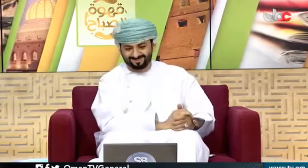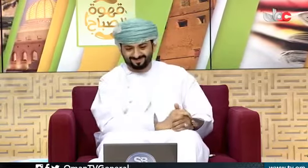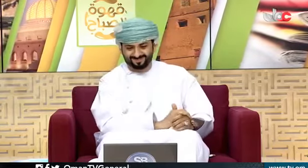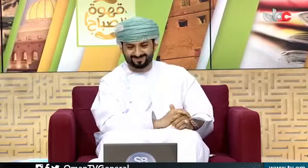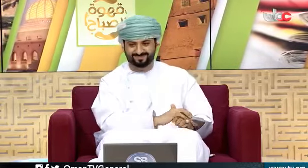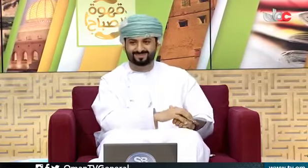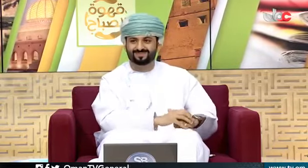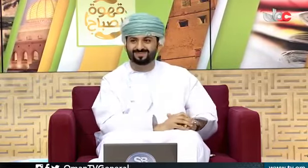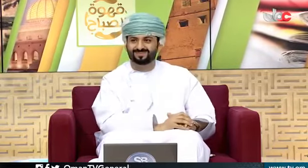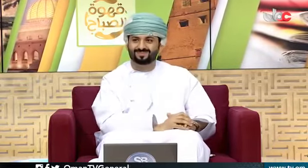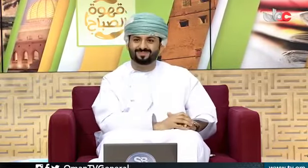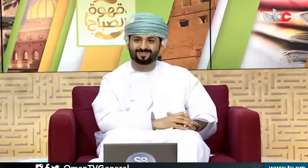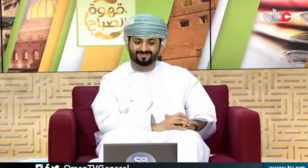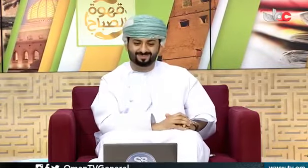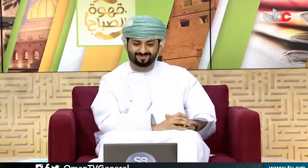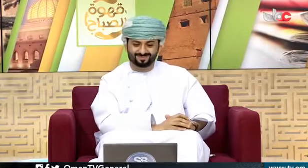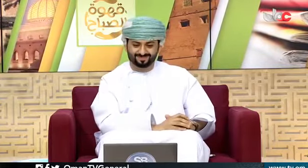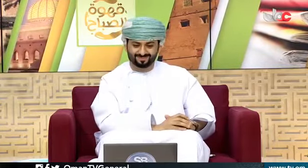ياسر.